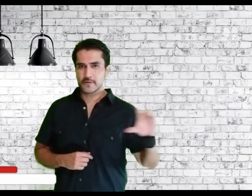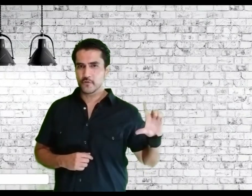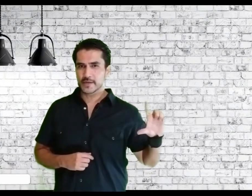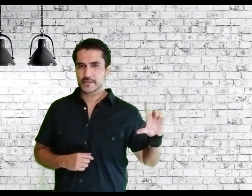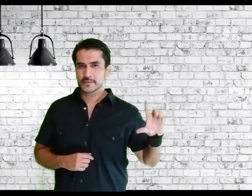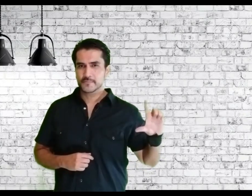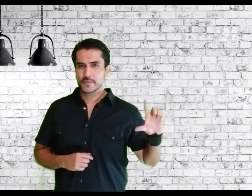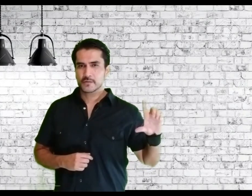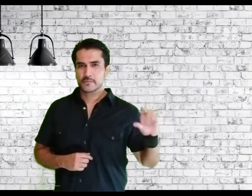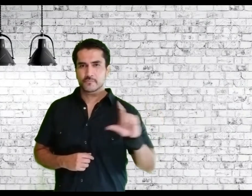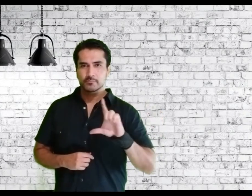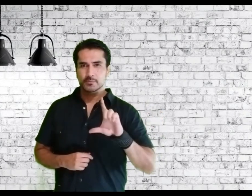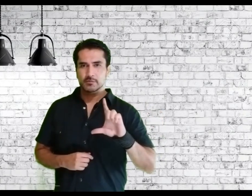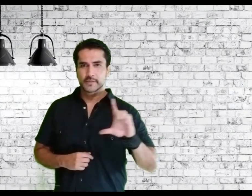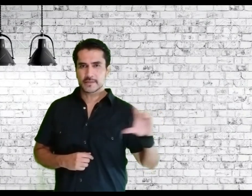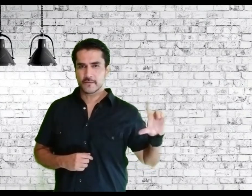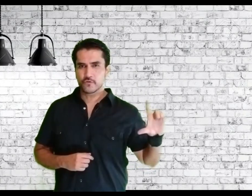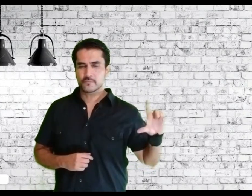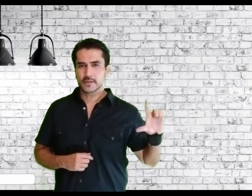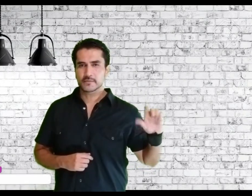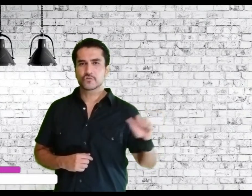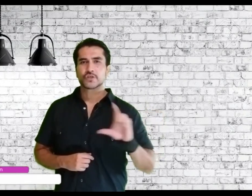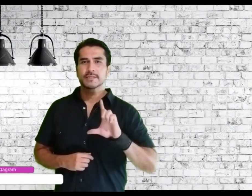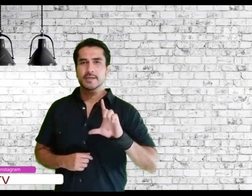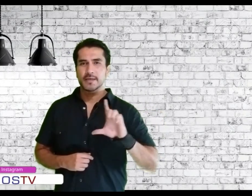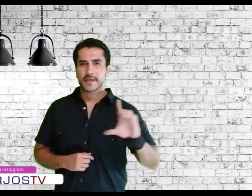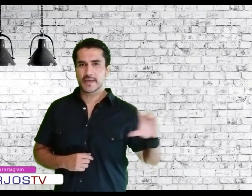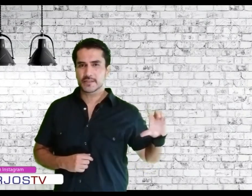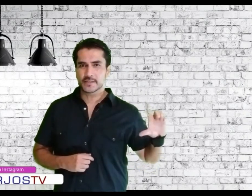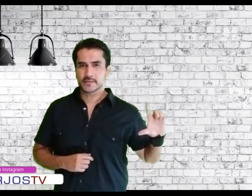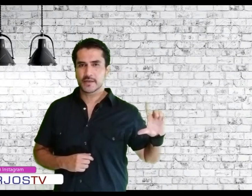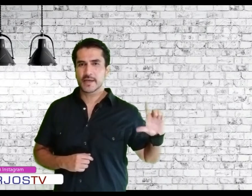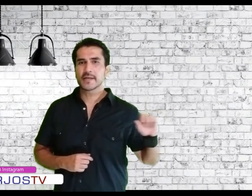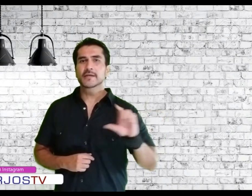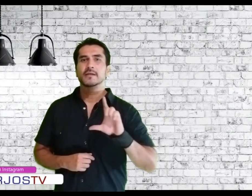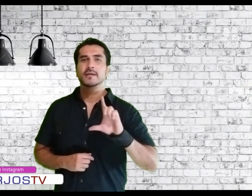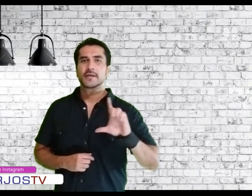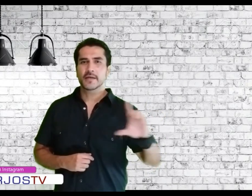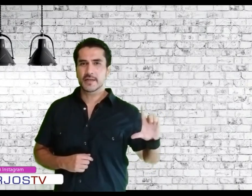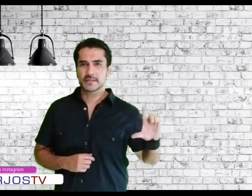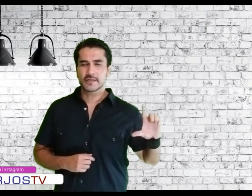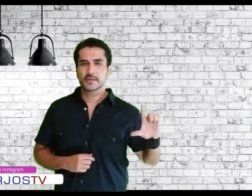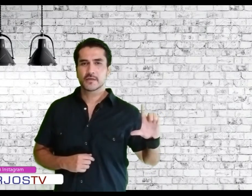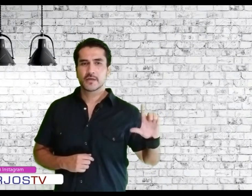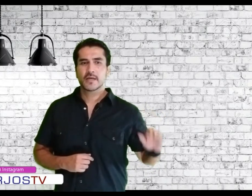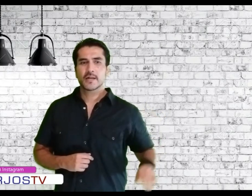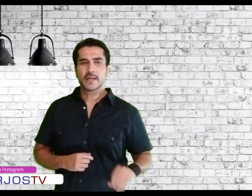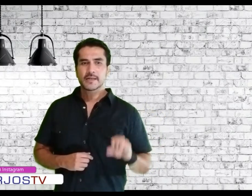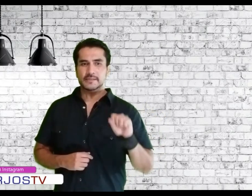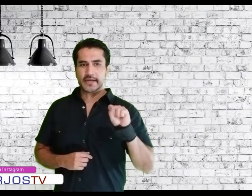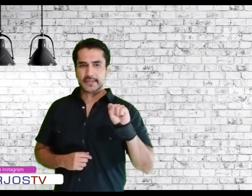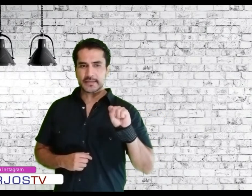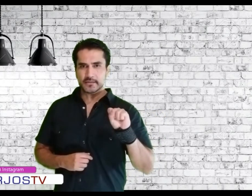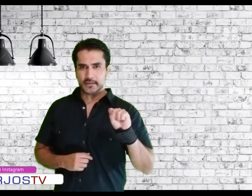afuera, de esta forma. Entonces, Elle, L, Elle. La letra S es